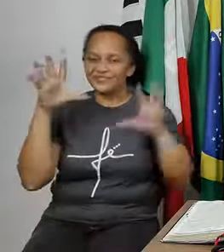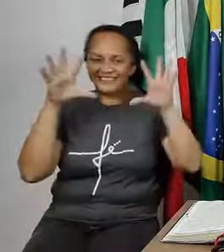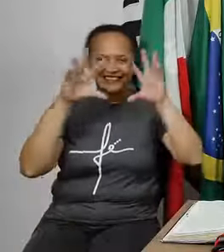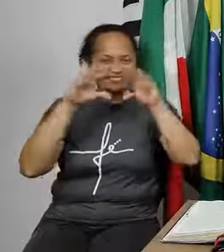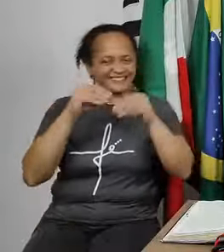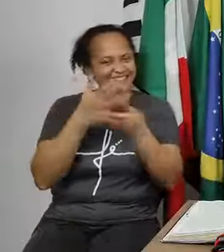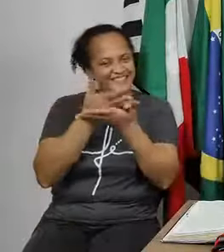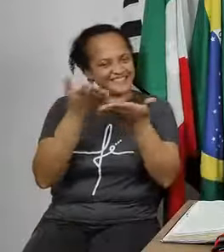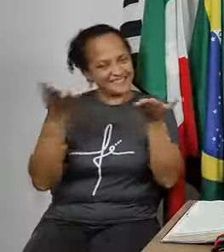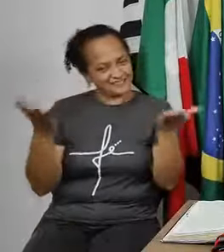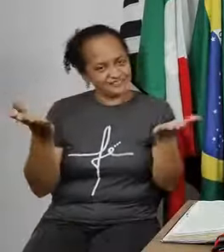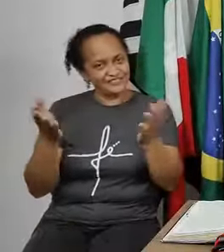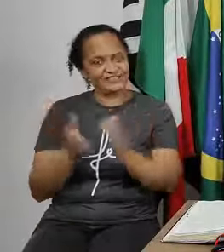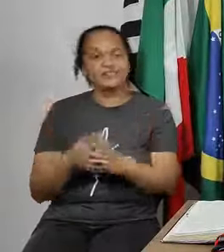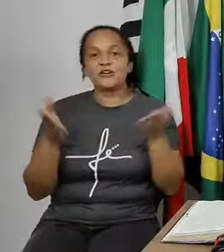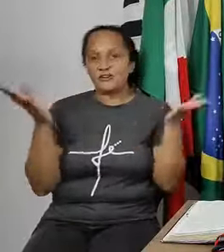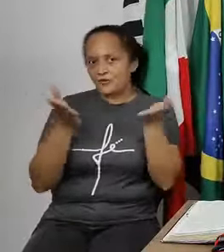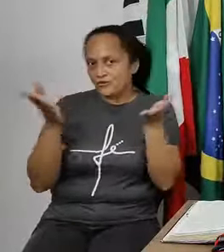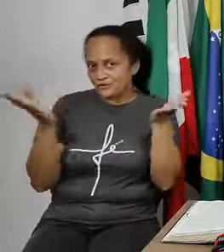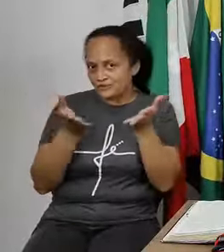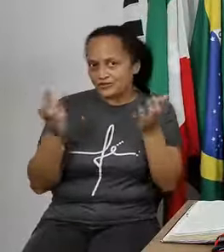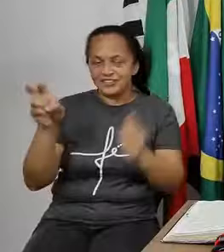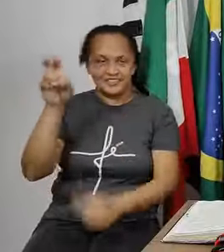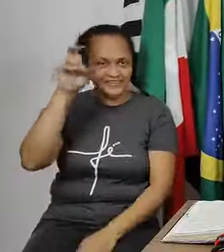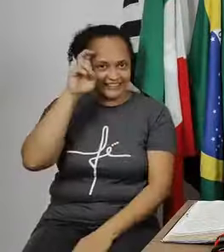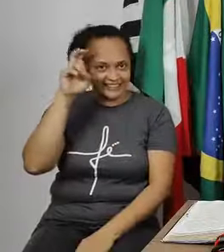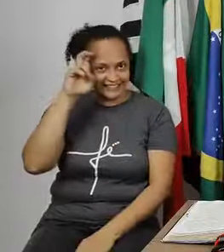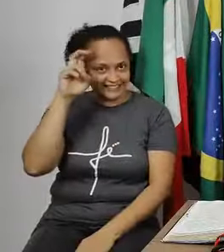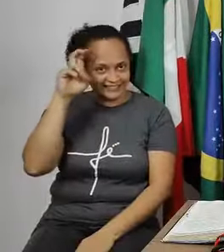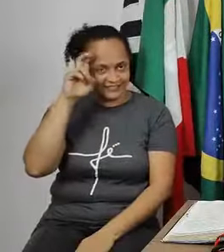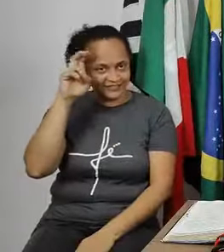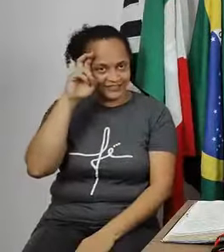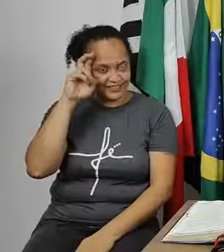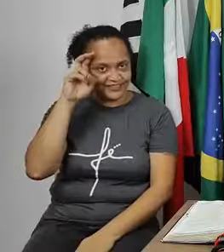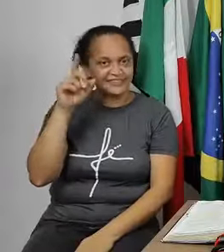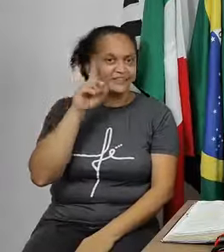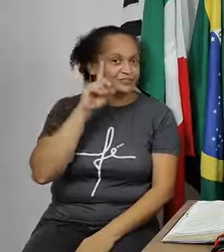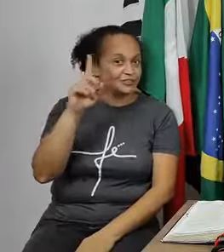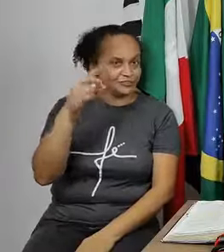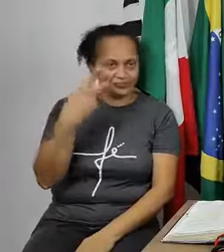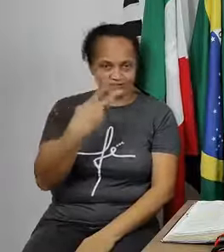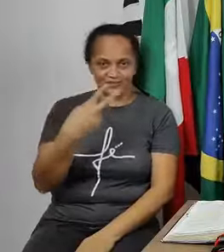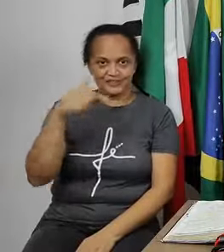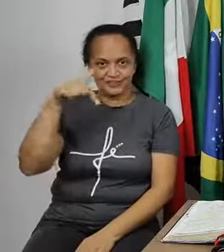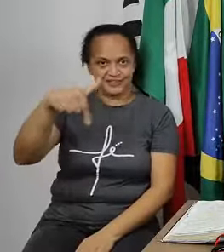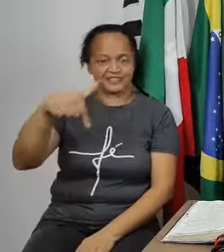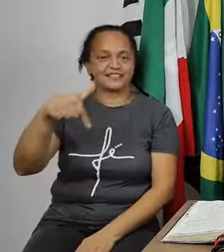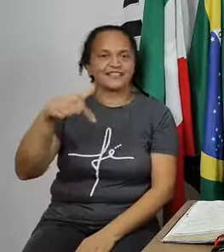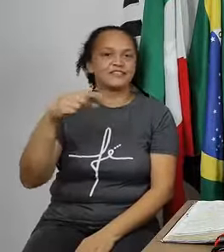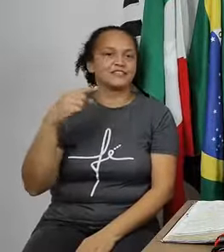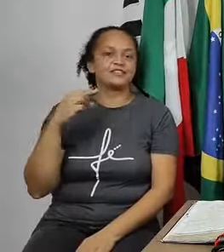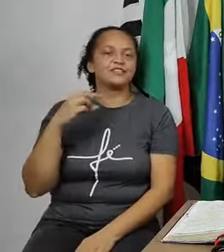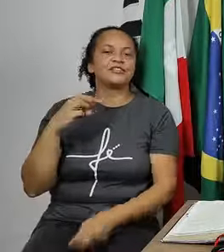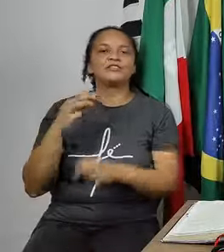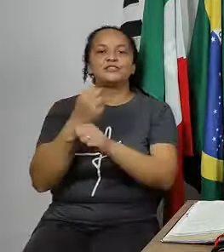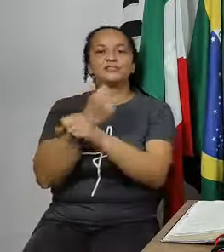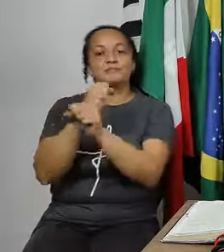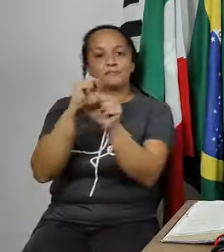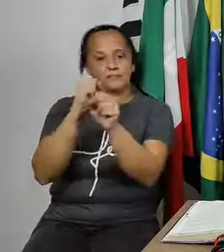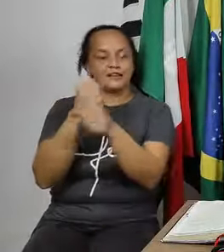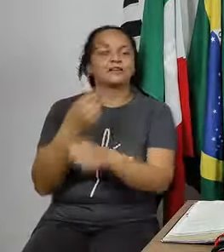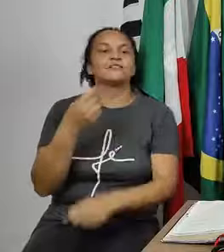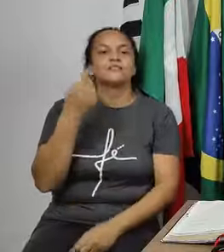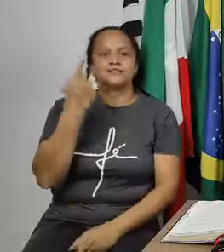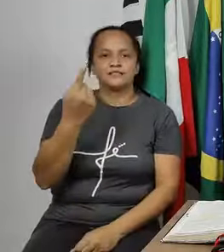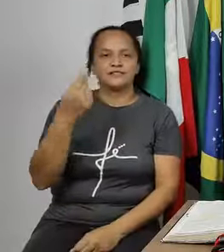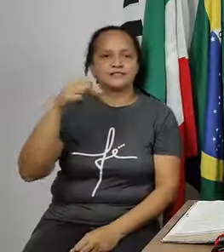Boa noite, amados. Estamos aqui nessa quinta-feira, dia 27 de maio, às